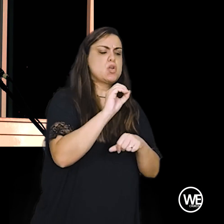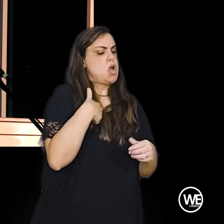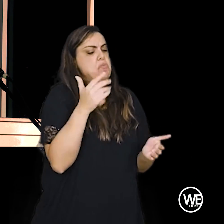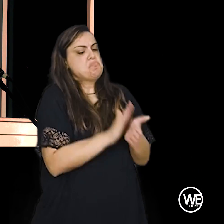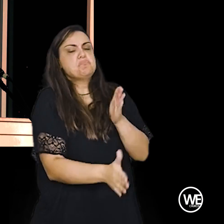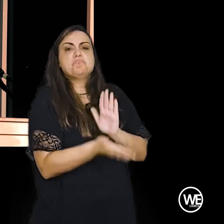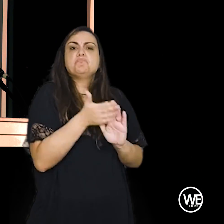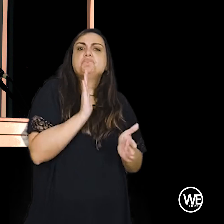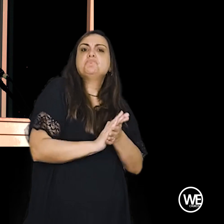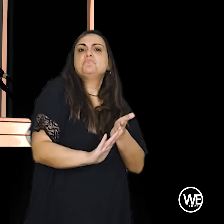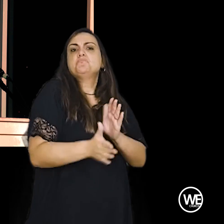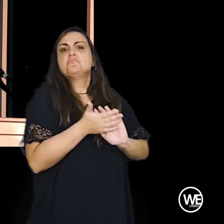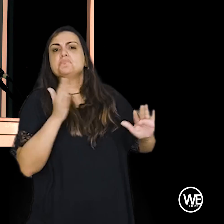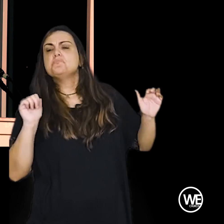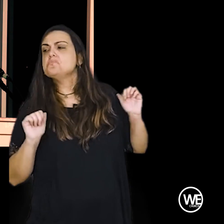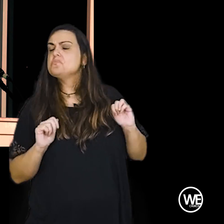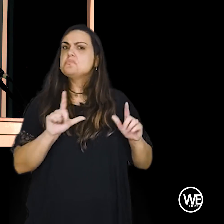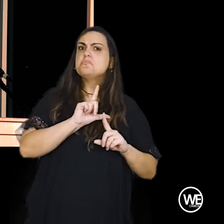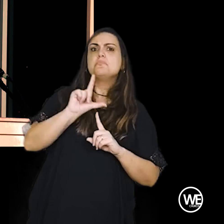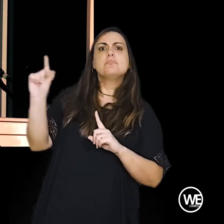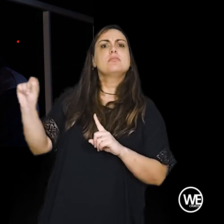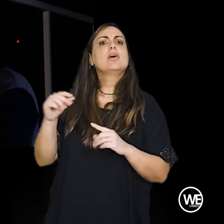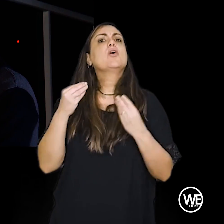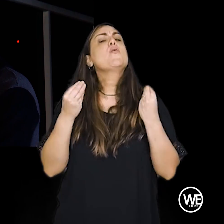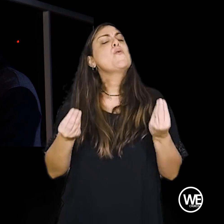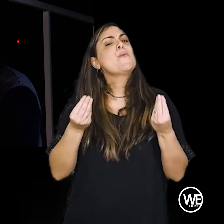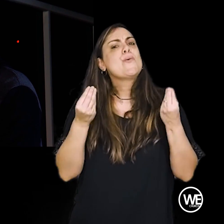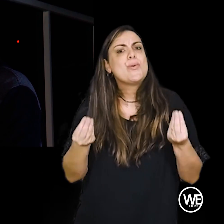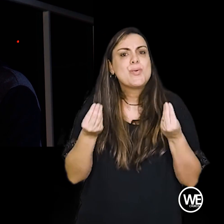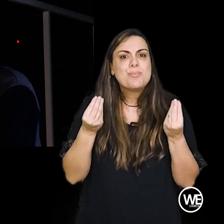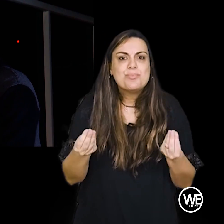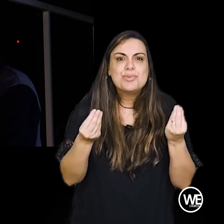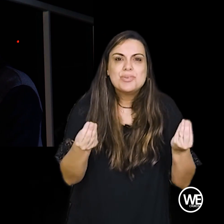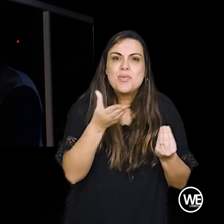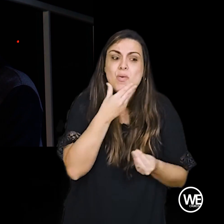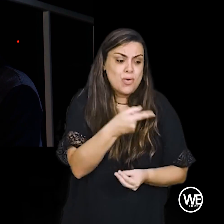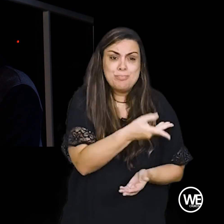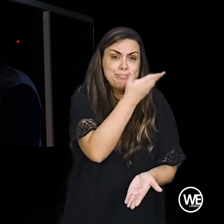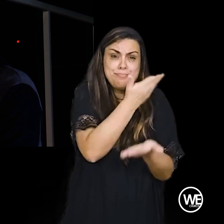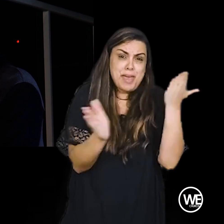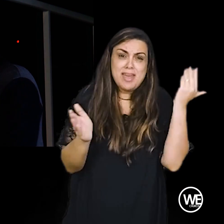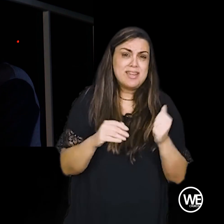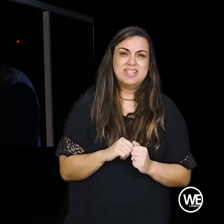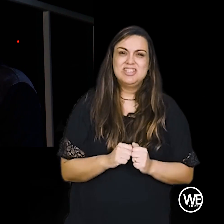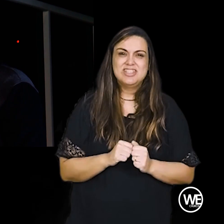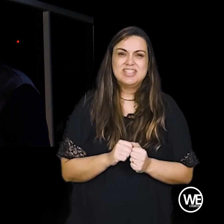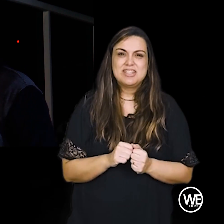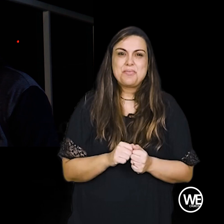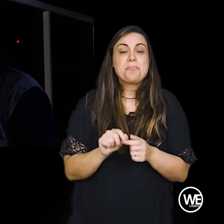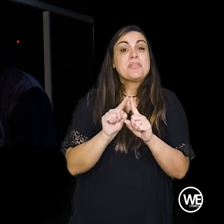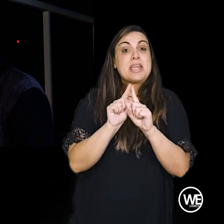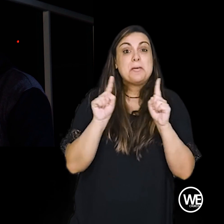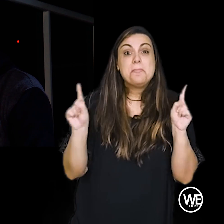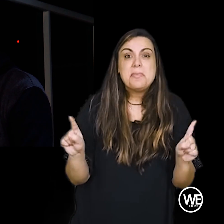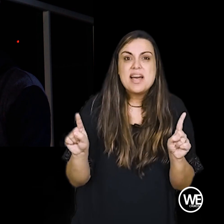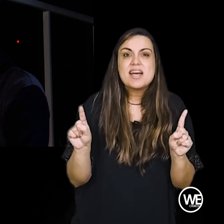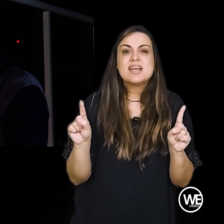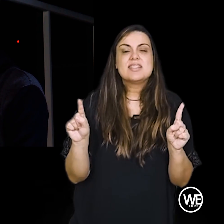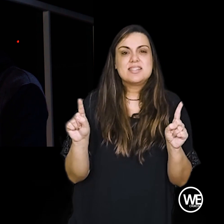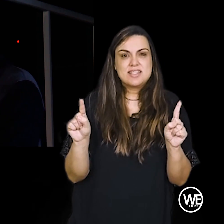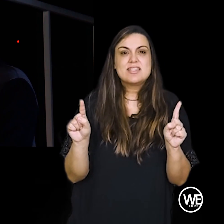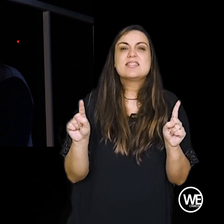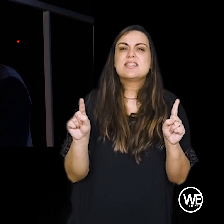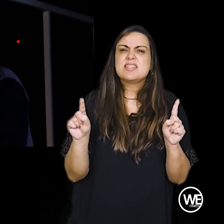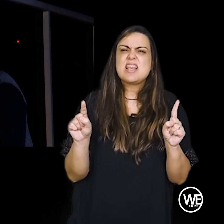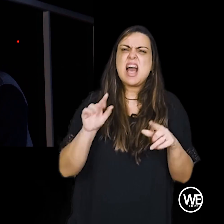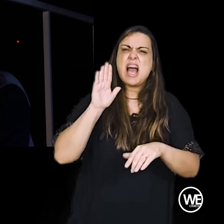isso eu não posso fazer nada por você. Como seria a realidade desse homem? Mas não foi o que aconteceu.